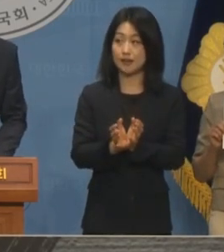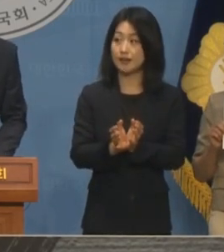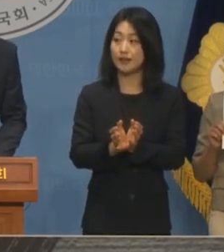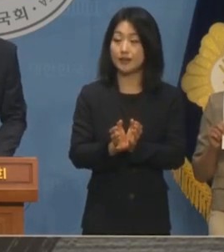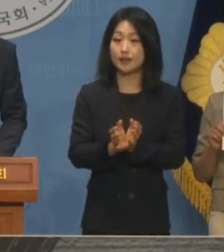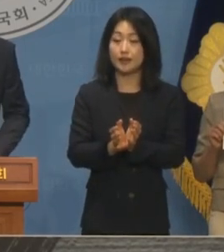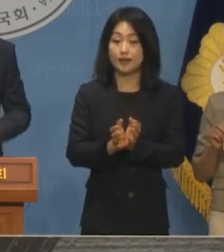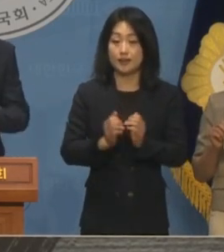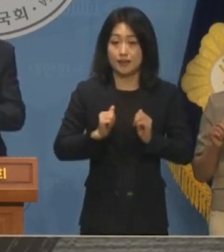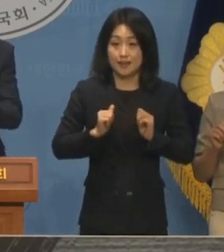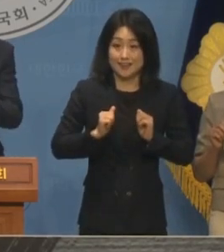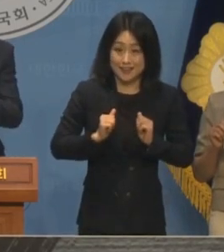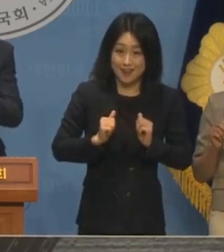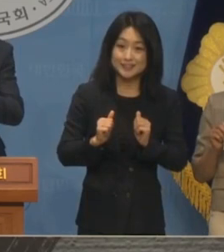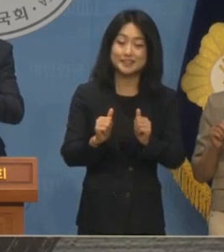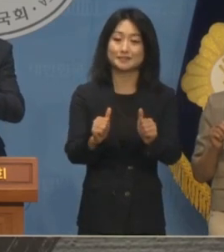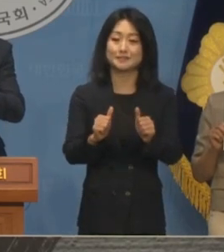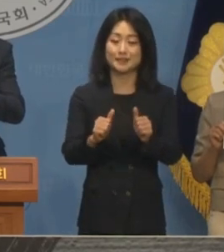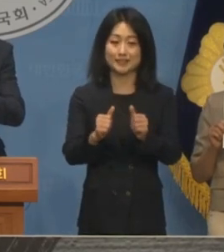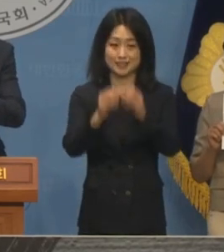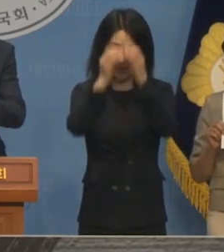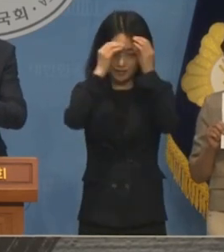아주 열심히 가열찬 투쟁에